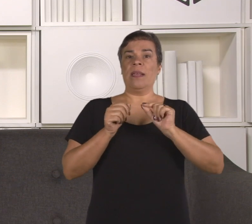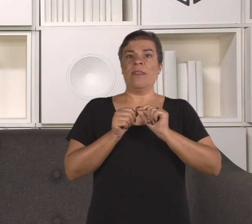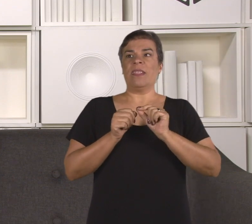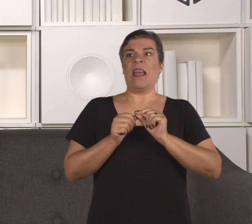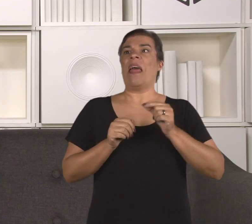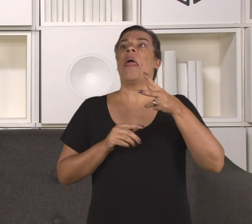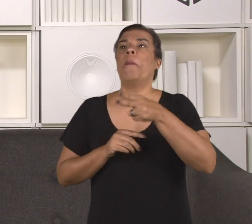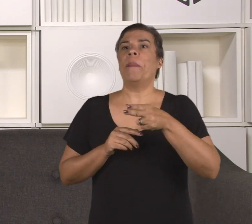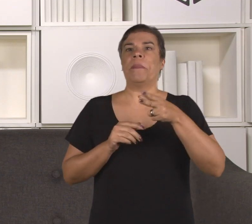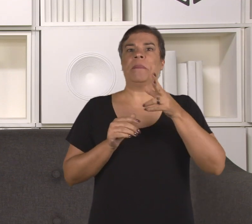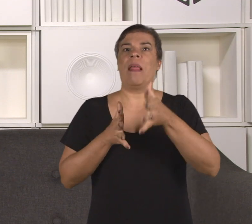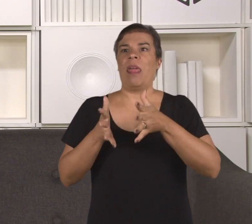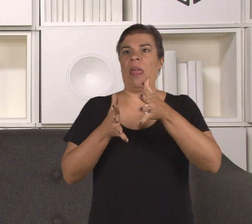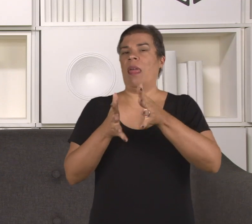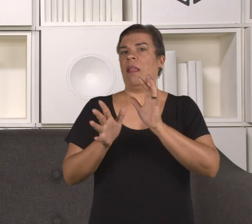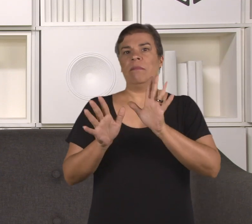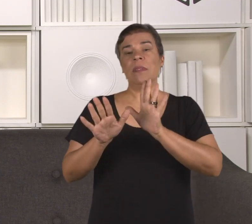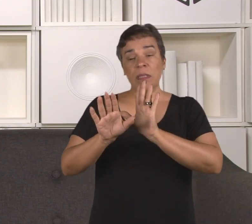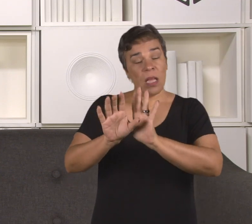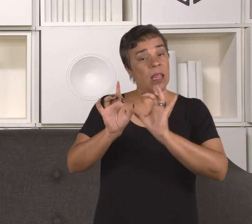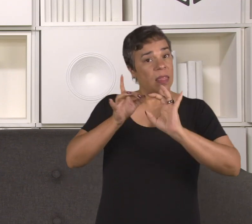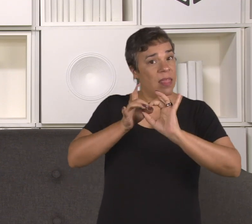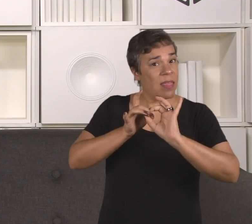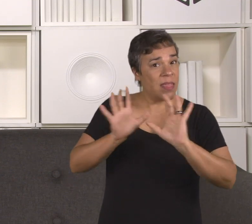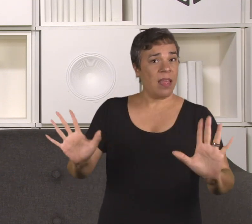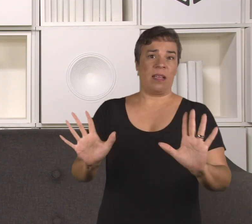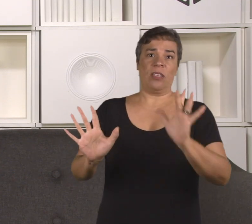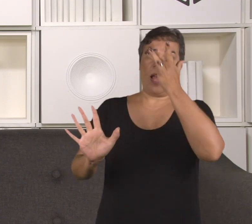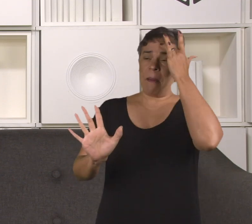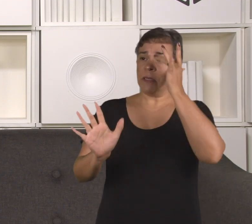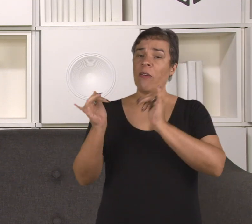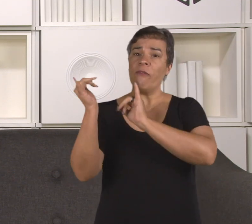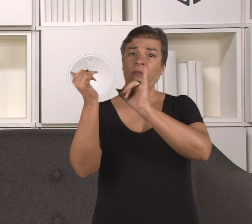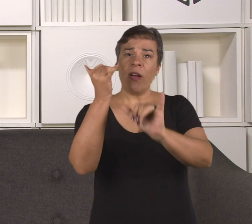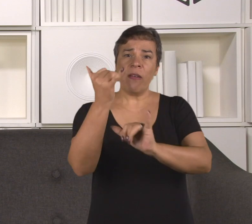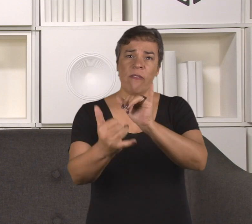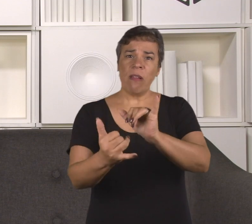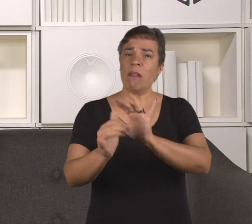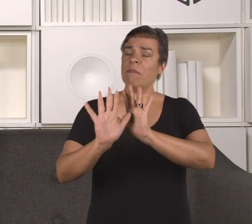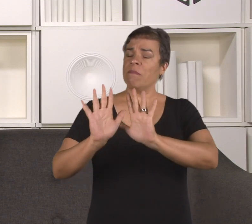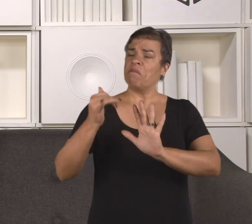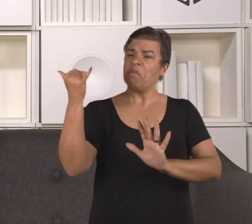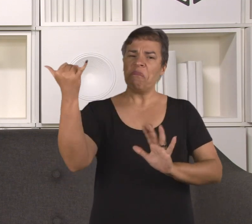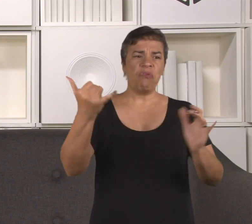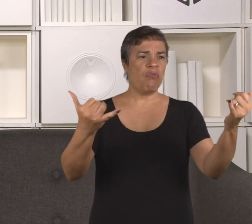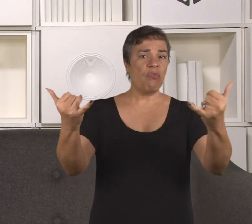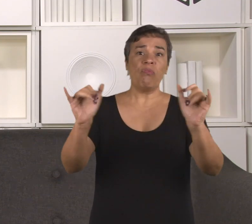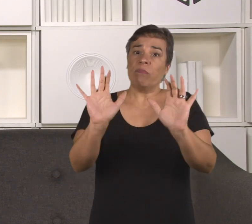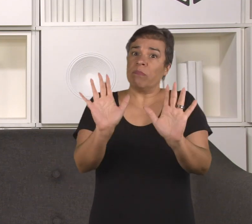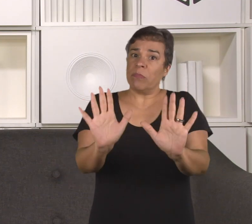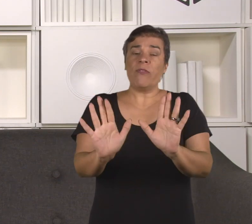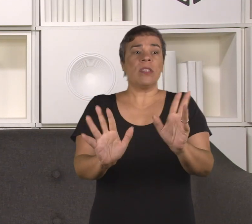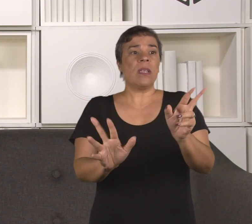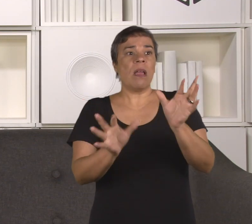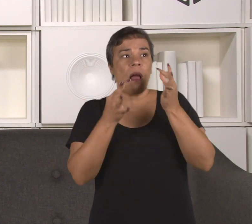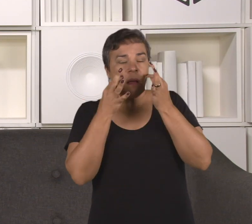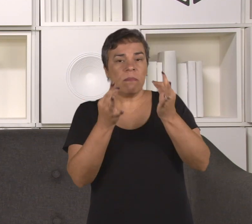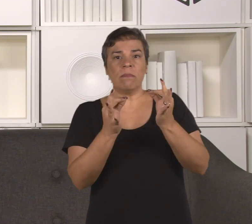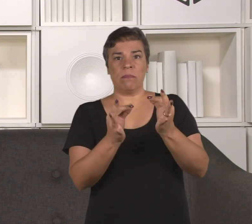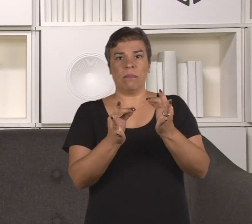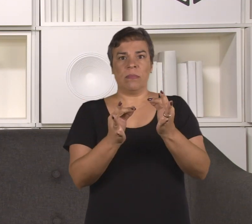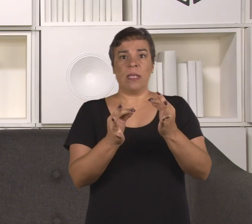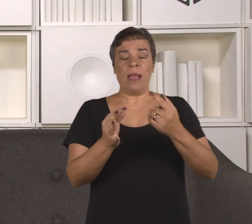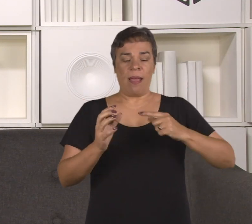parte, não faça parênteses, deixe que as pessoas falem. Numa roda de conversa como essas que nós estamos cultivando,